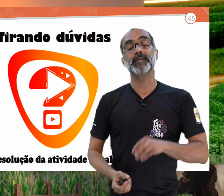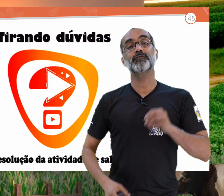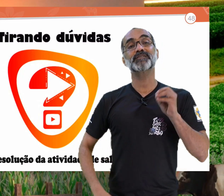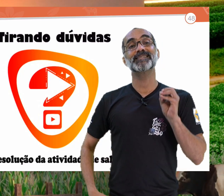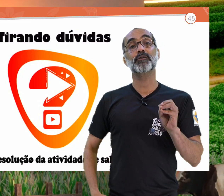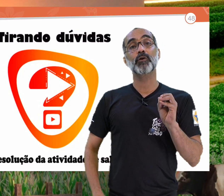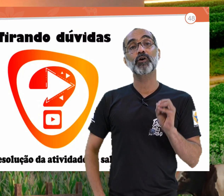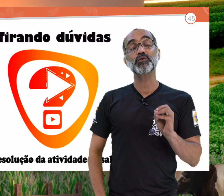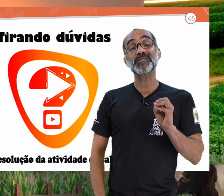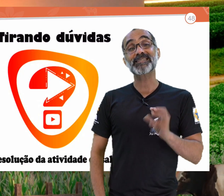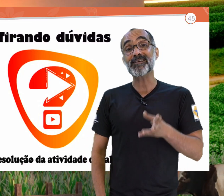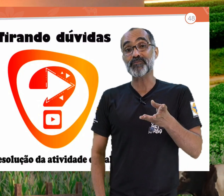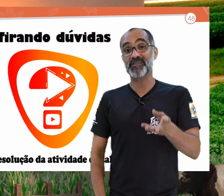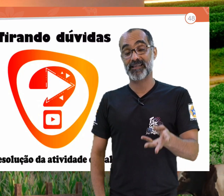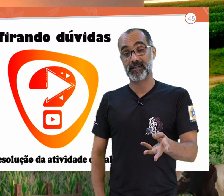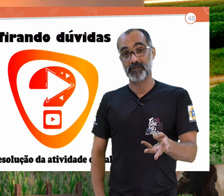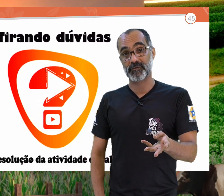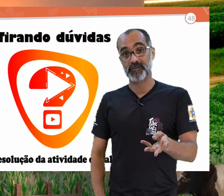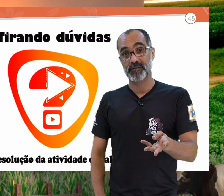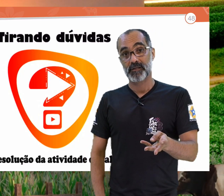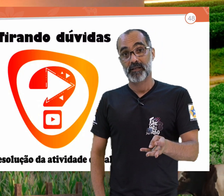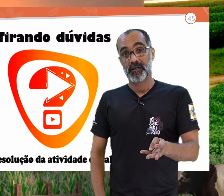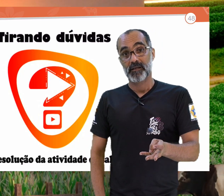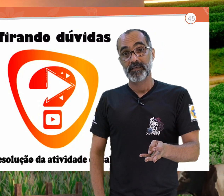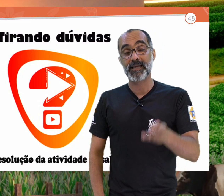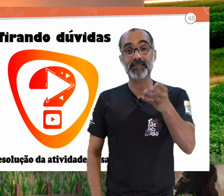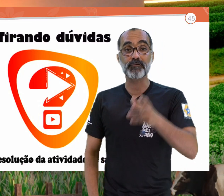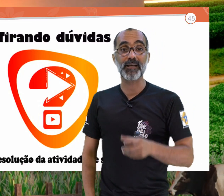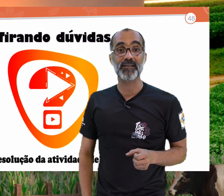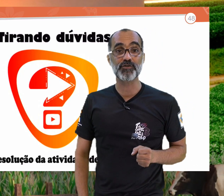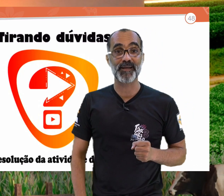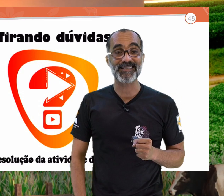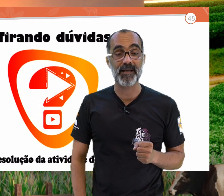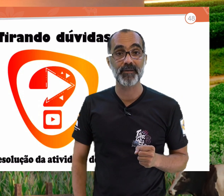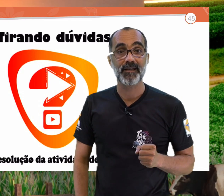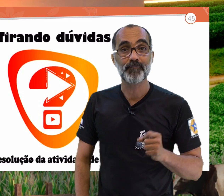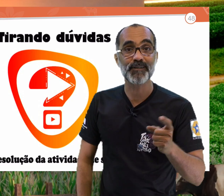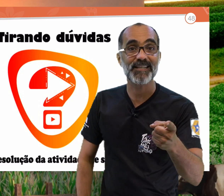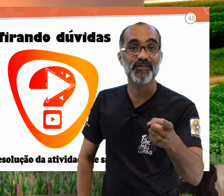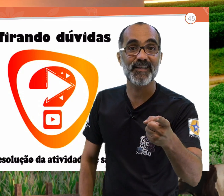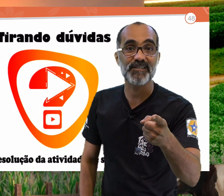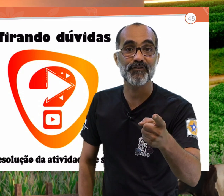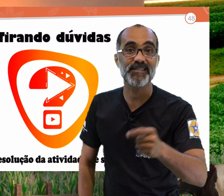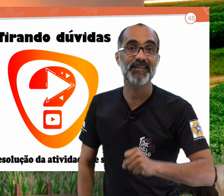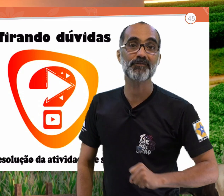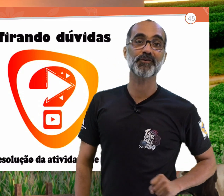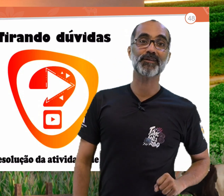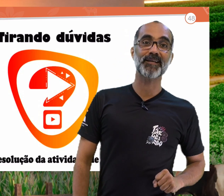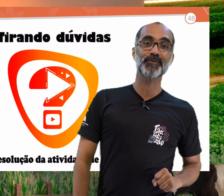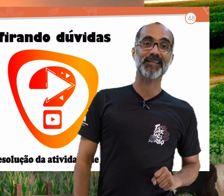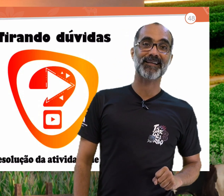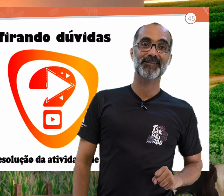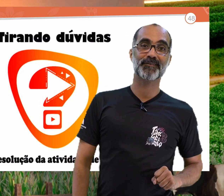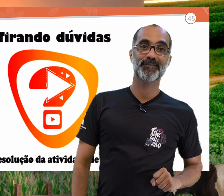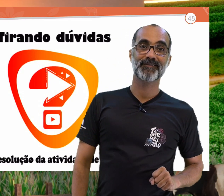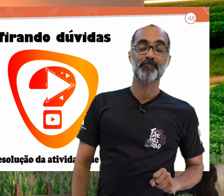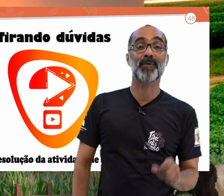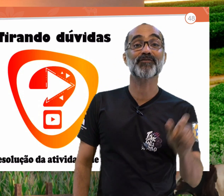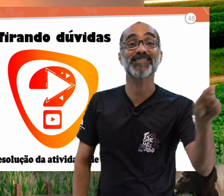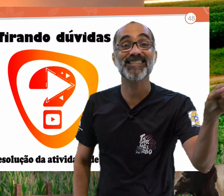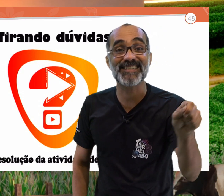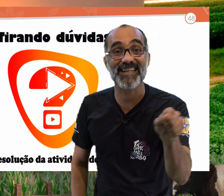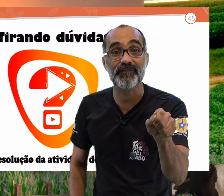interessante é que você coloque os termos técnicos. E aí, o que a gente percebe? Muitas vezes você não usou o termo